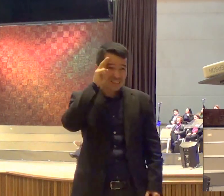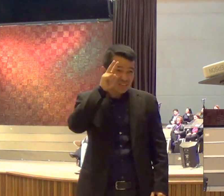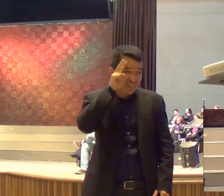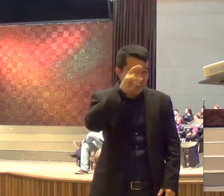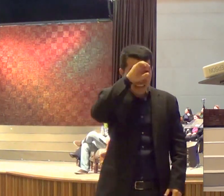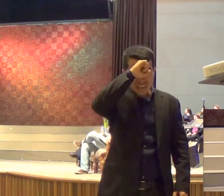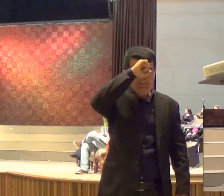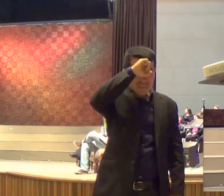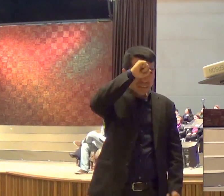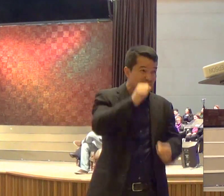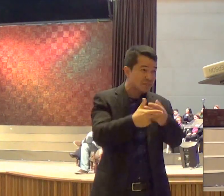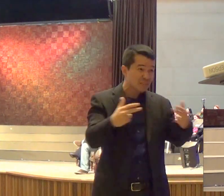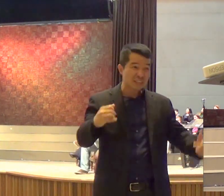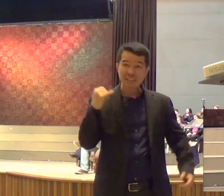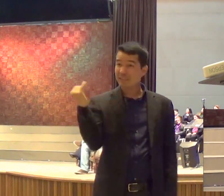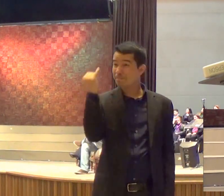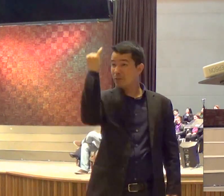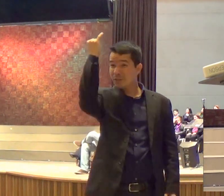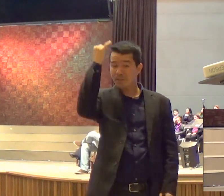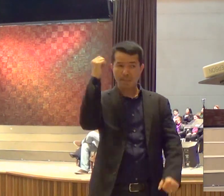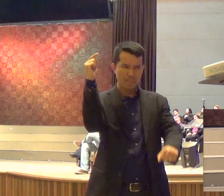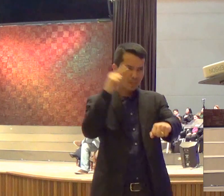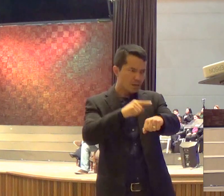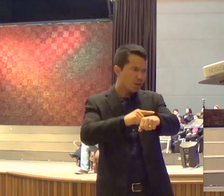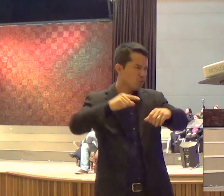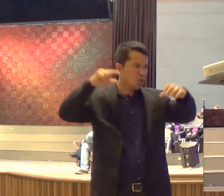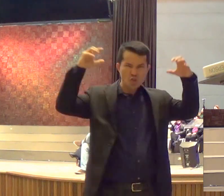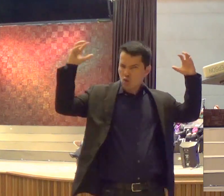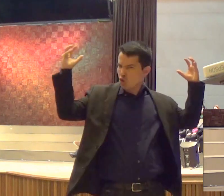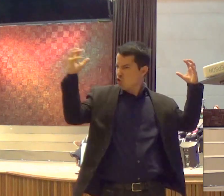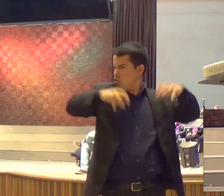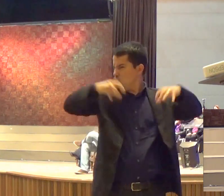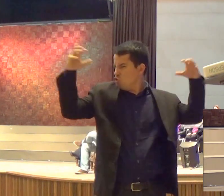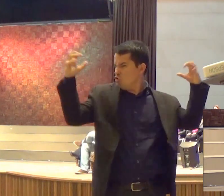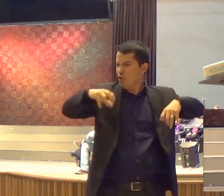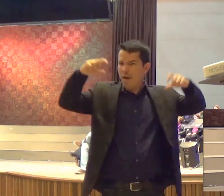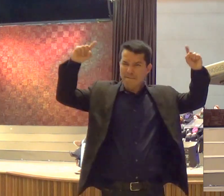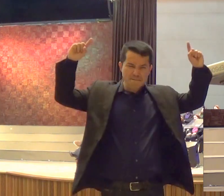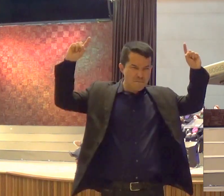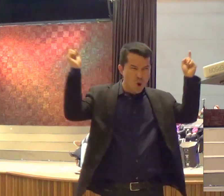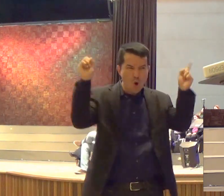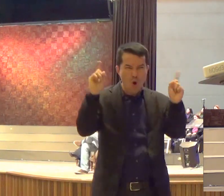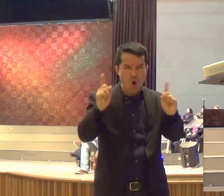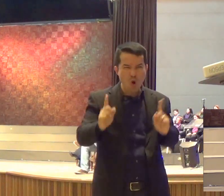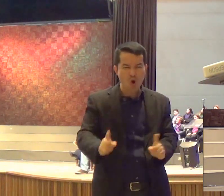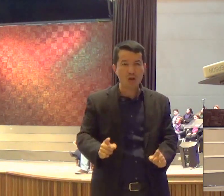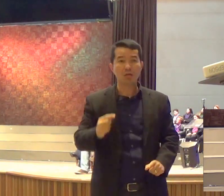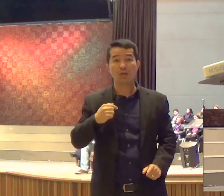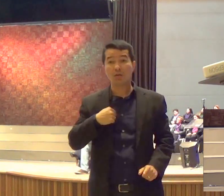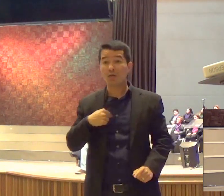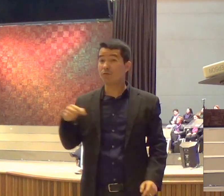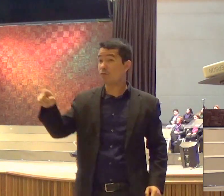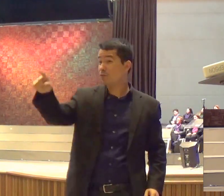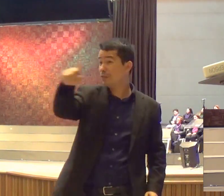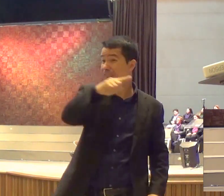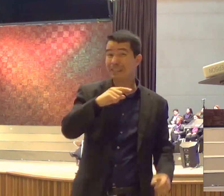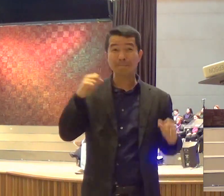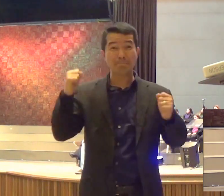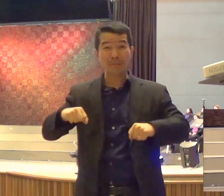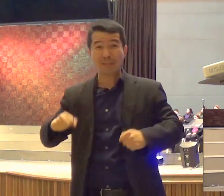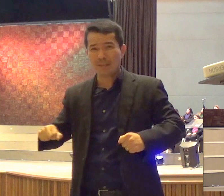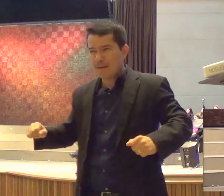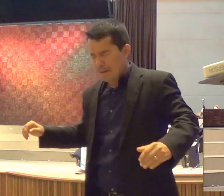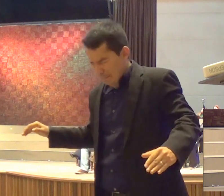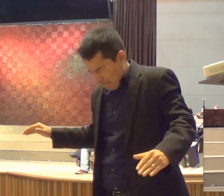e nos momentos de Tempestades eu preciso submeter para que eu possa experimentar suficiência de Cristo